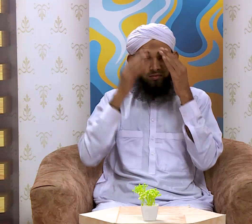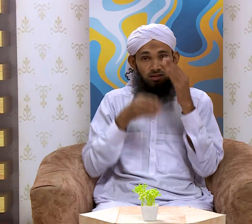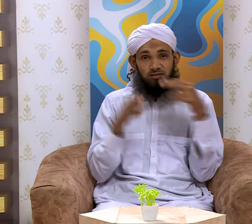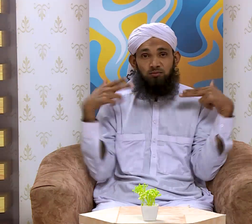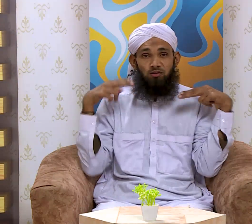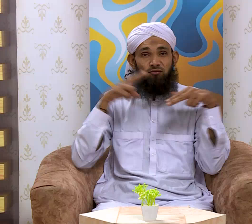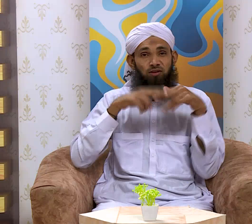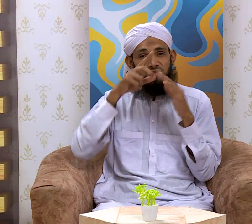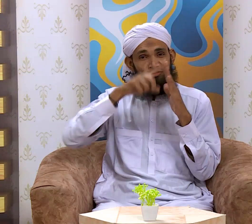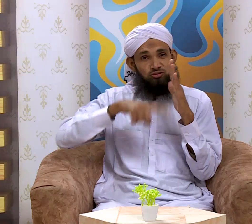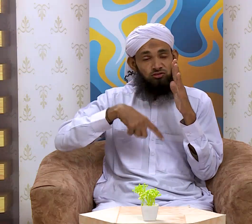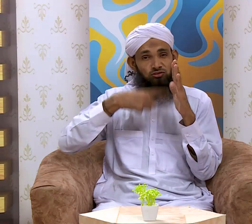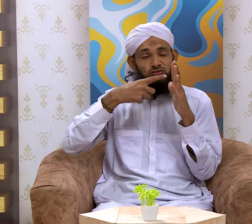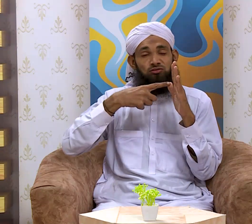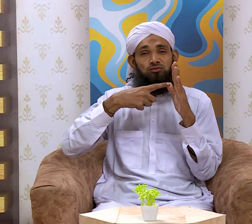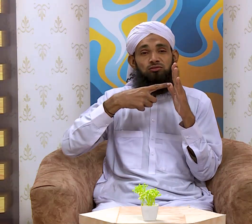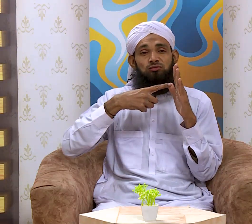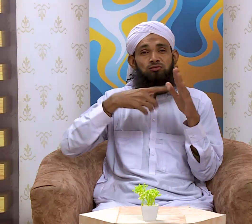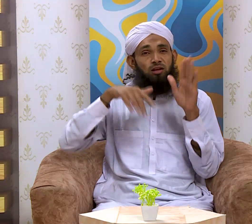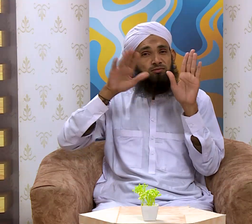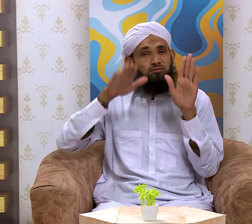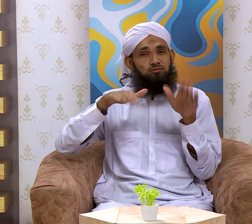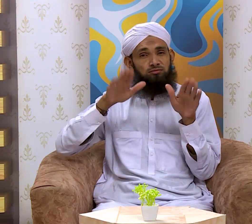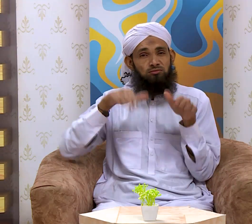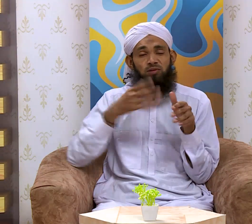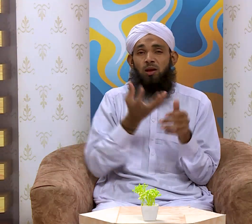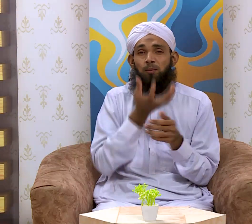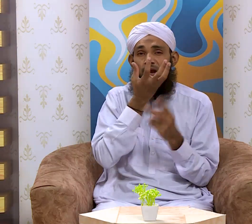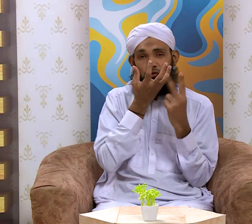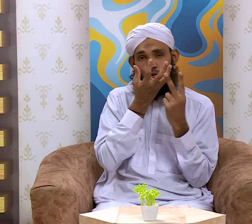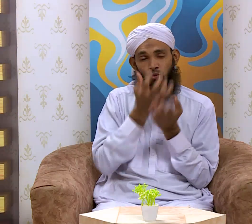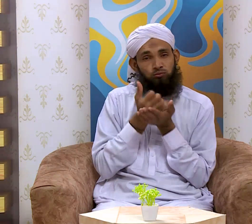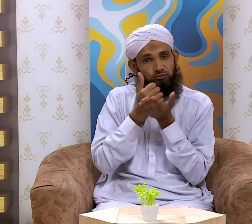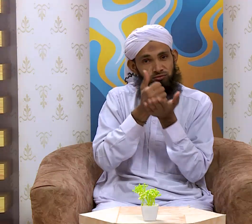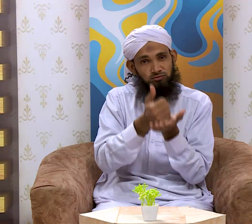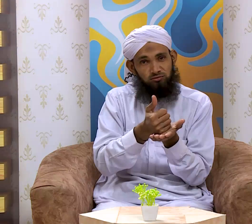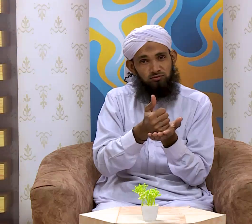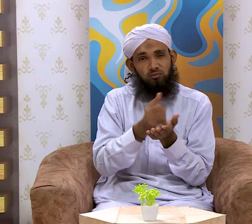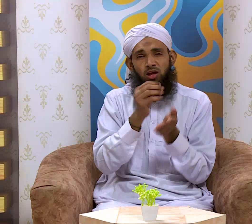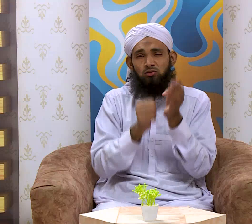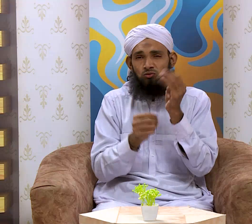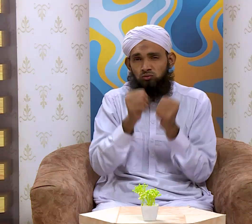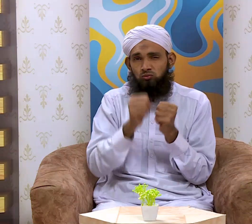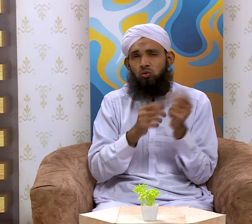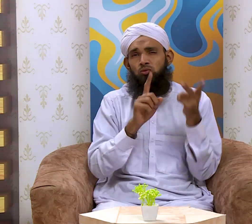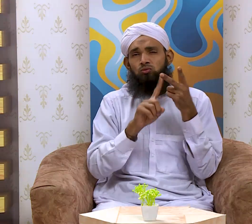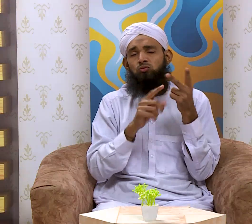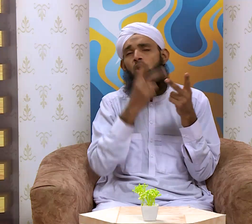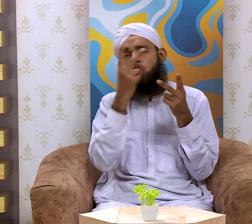اور دودھ کے 2 پیالے آپ علیہ السلام کے سامنے پیش کیے۔ آپ صلی اللہ علیہ وآلہ وصحبہ